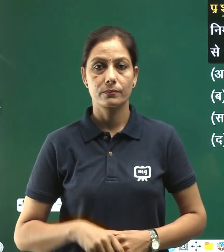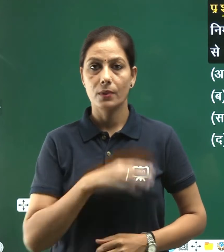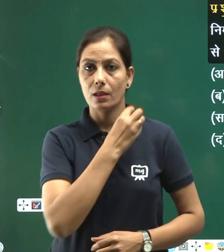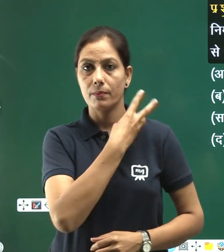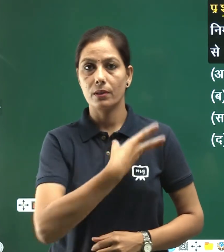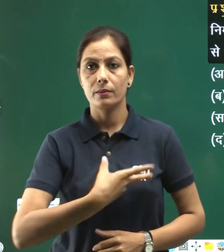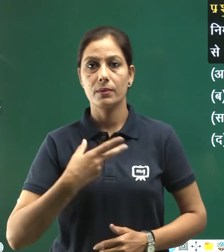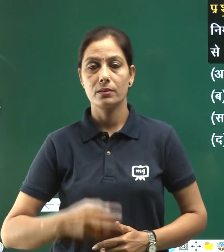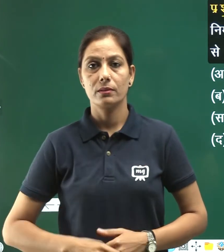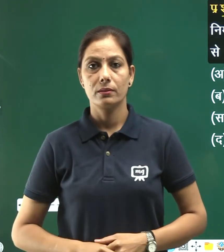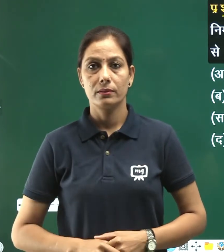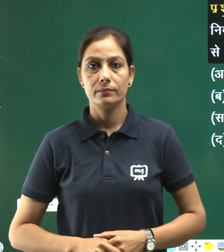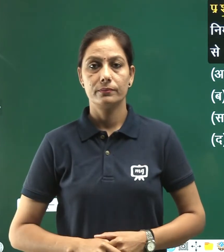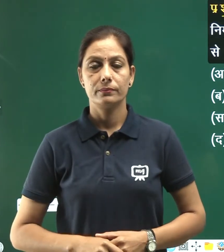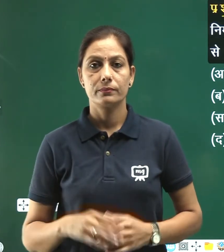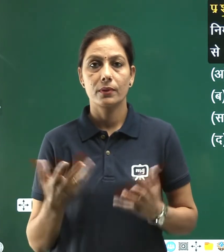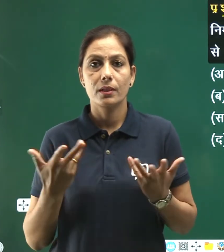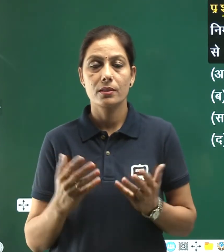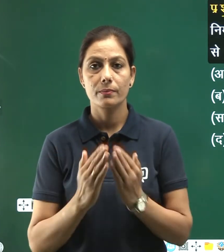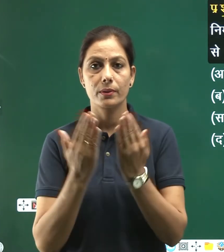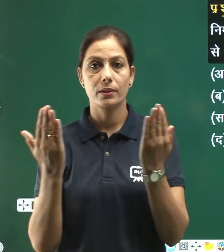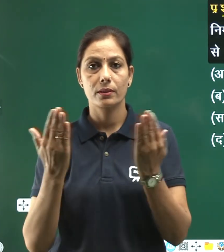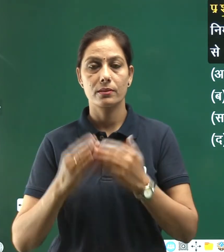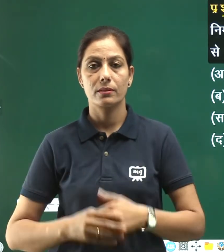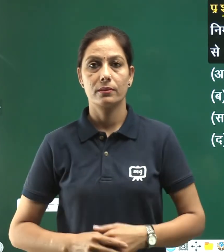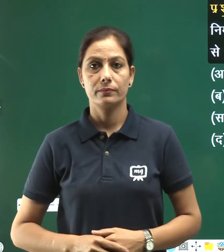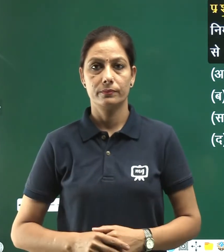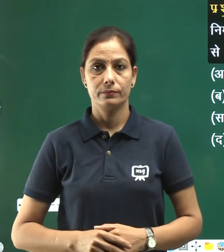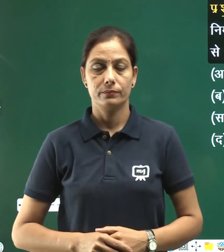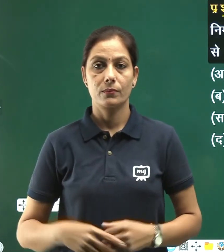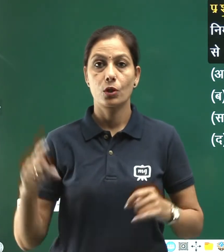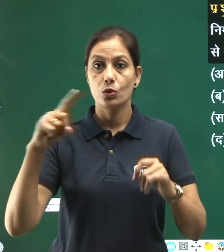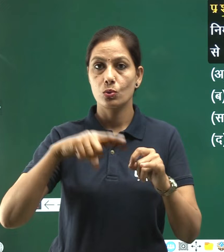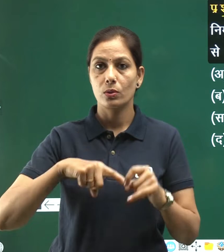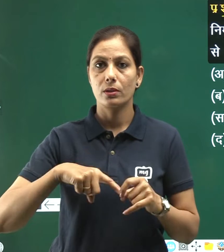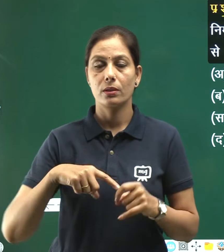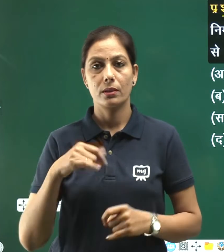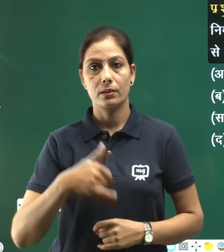निम्नलिखित में से किस पत्रिका से जुड़े रहे थे?